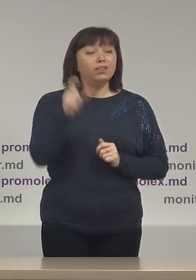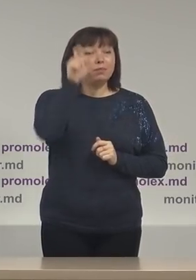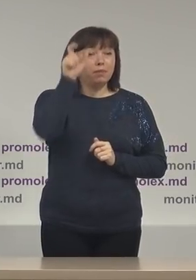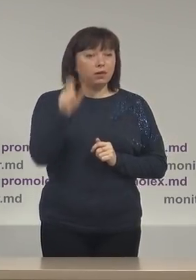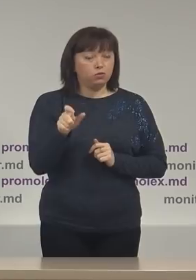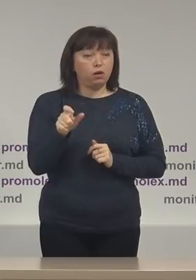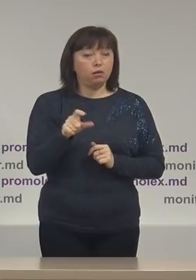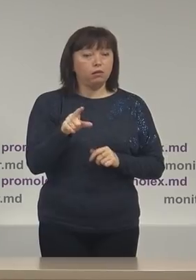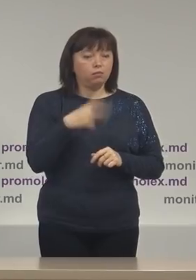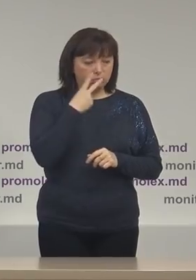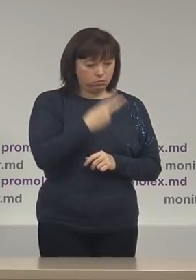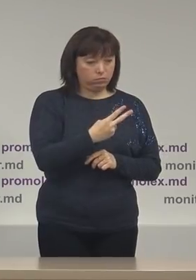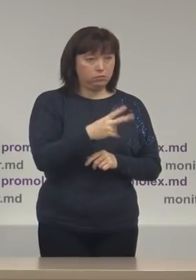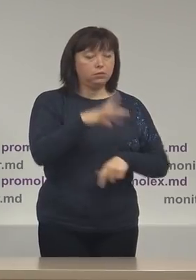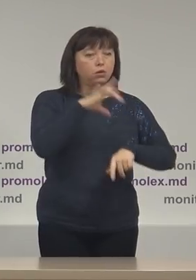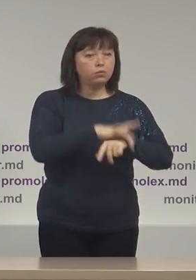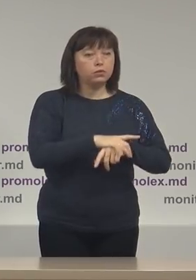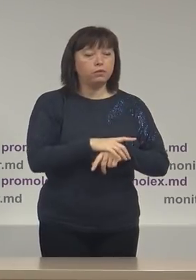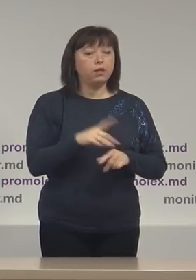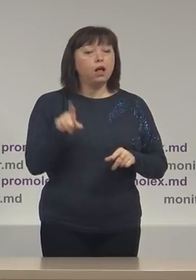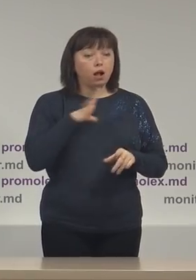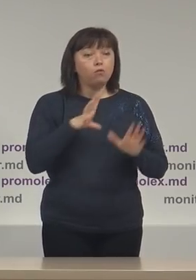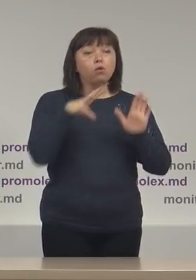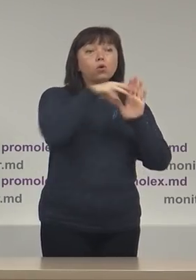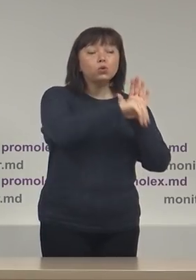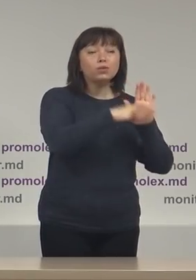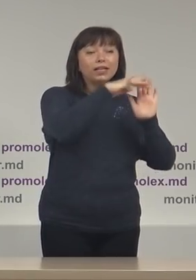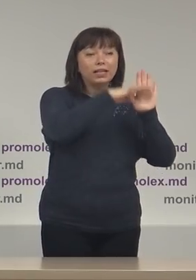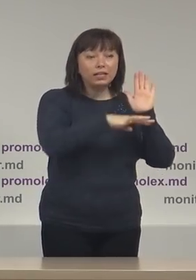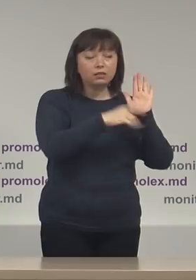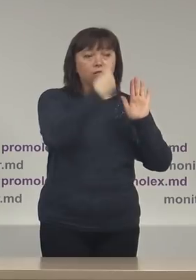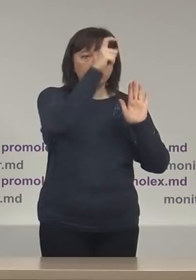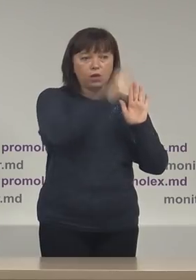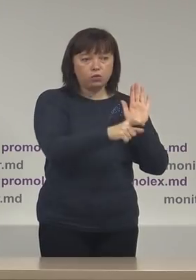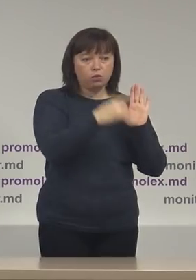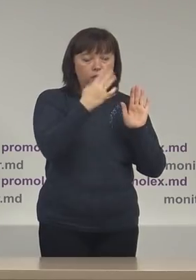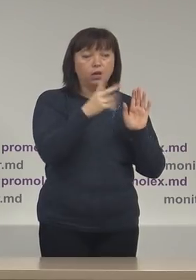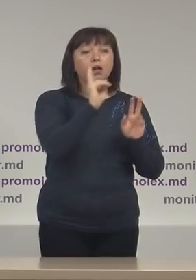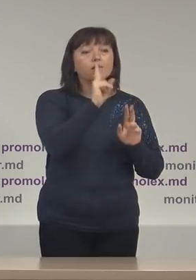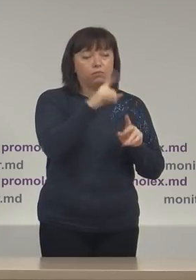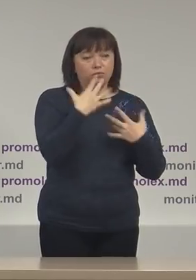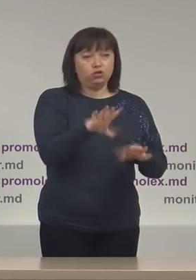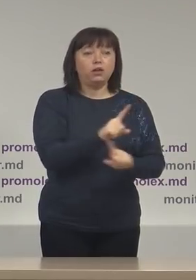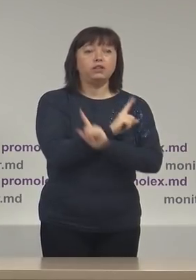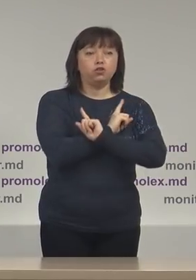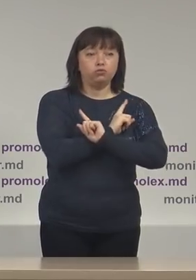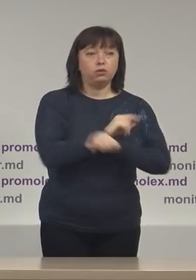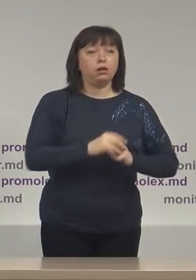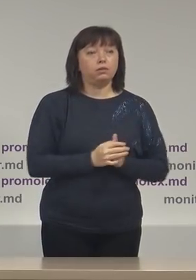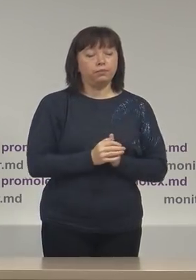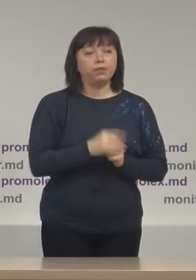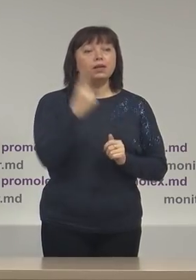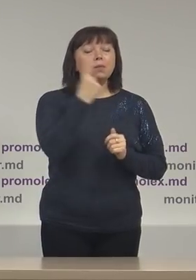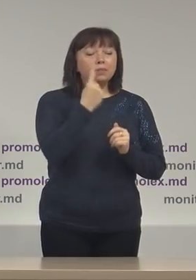Persoana a observat includerea în listele electorale unei persoane decedate.